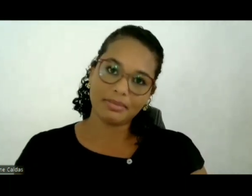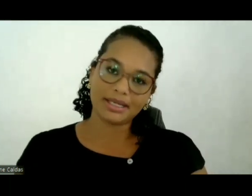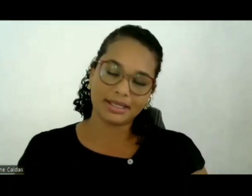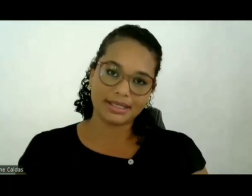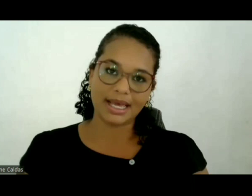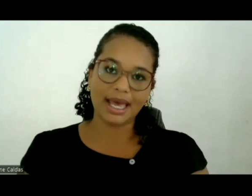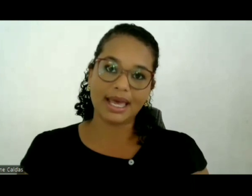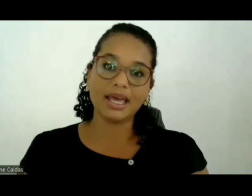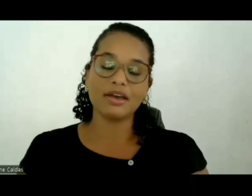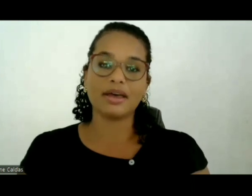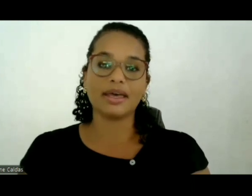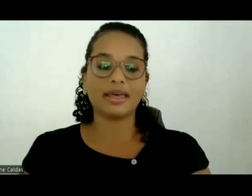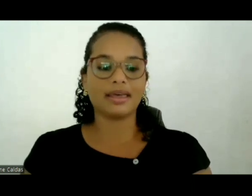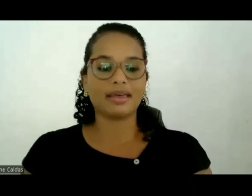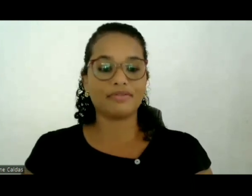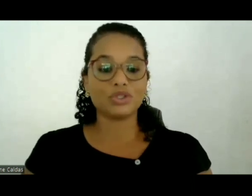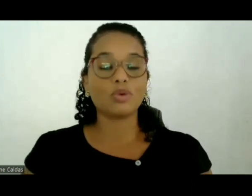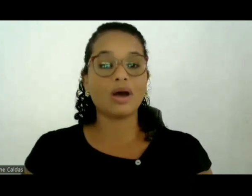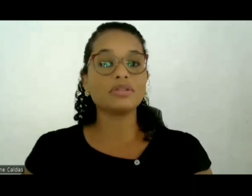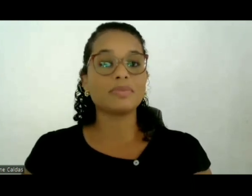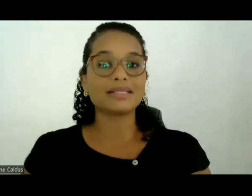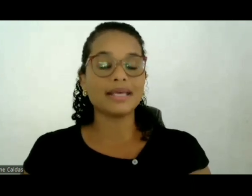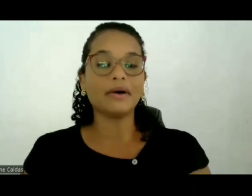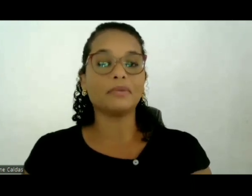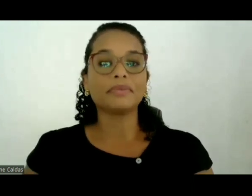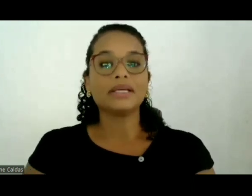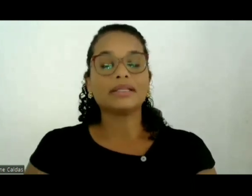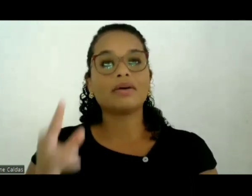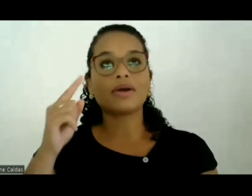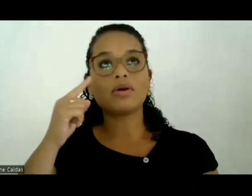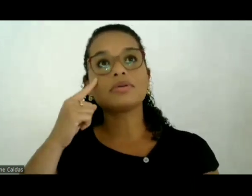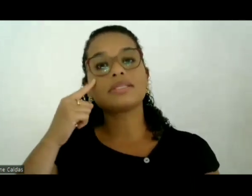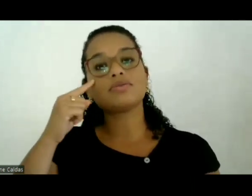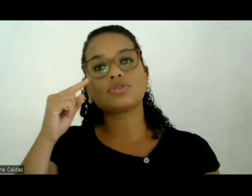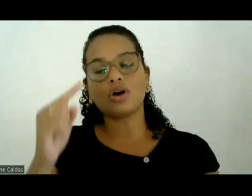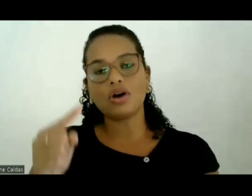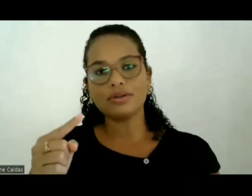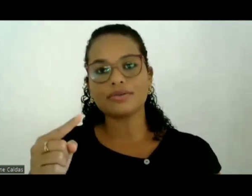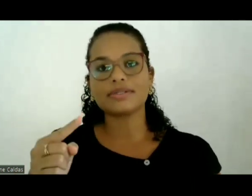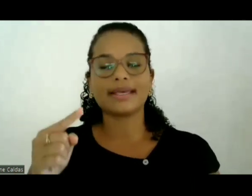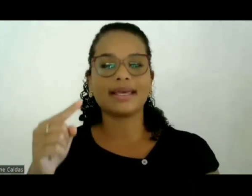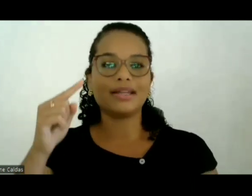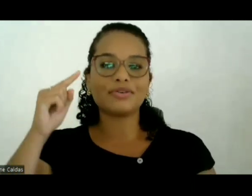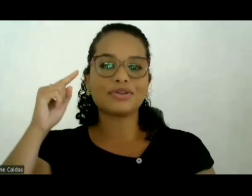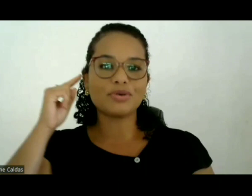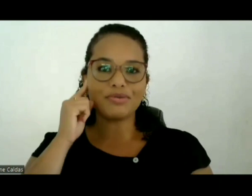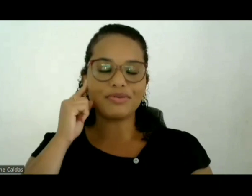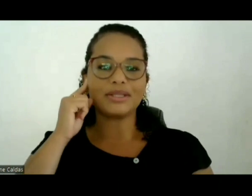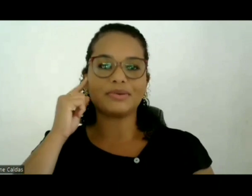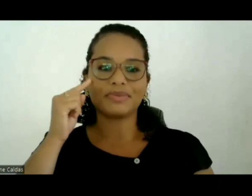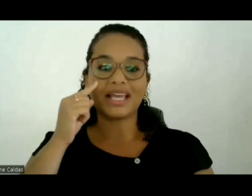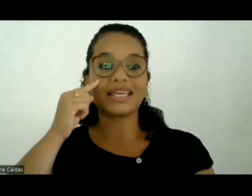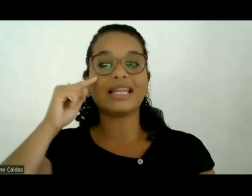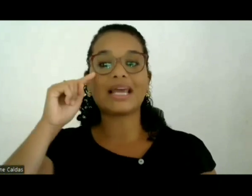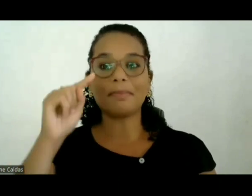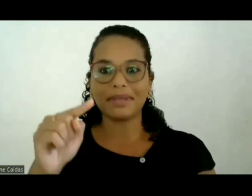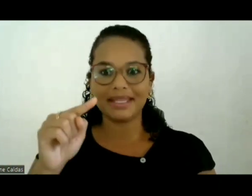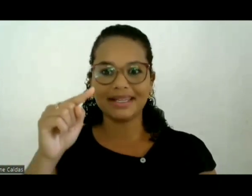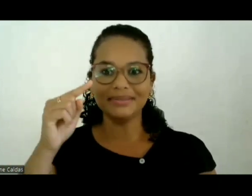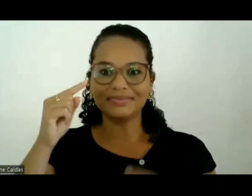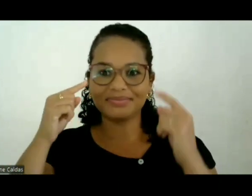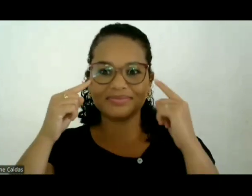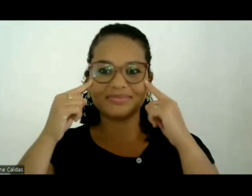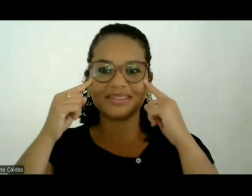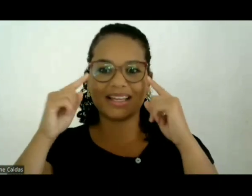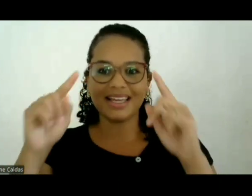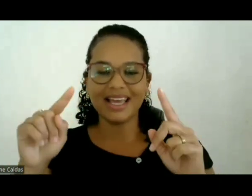da Libras é visual espacial. Então, é como se os olhos, ele fosse o ouvido. Aqui ele